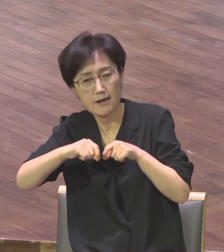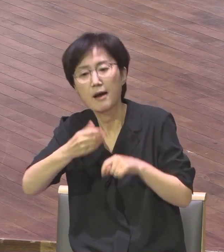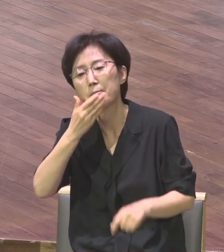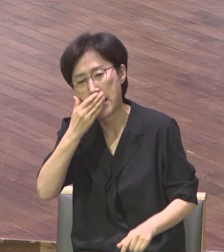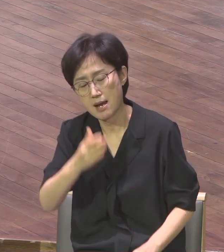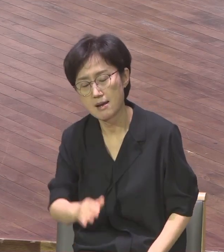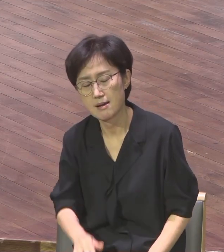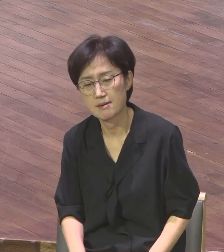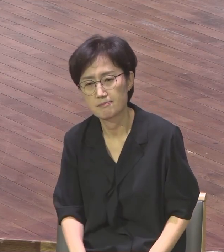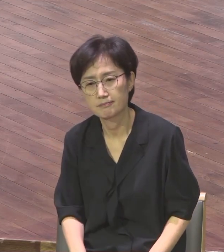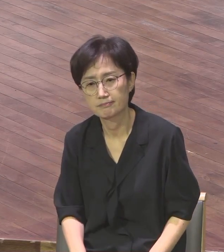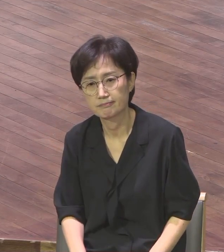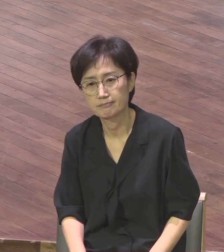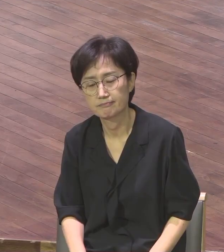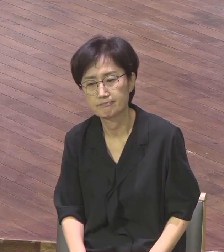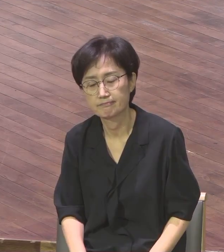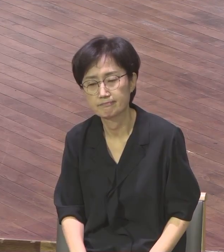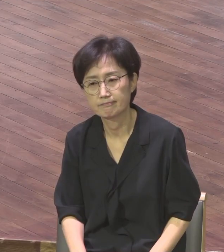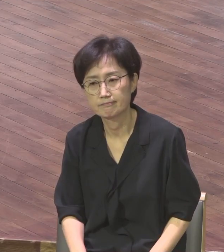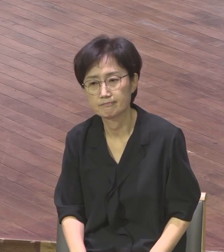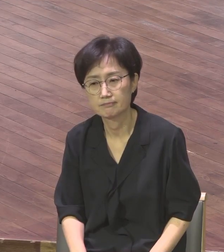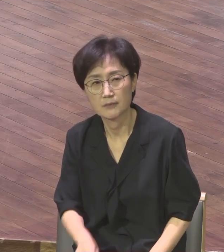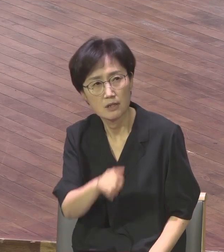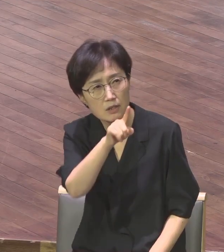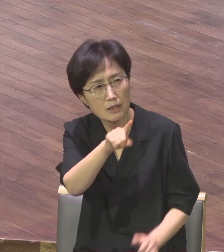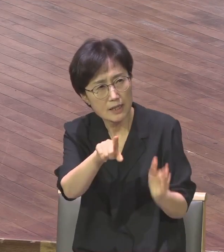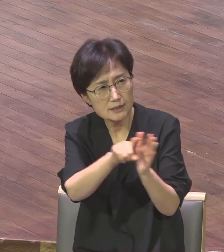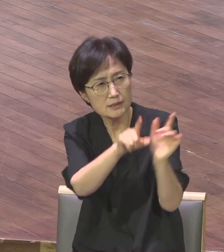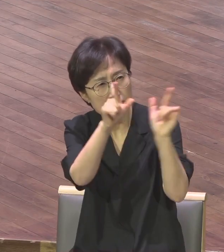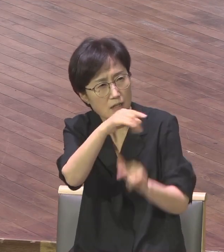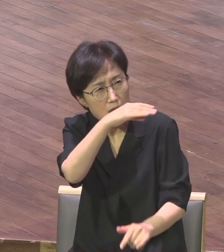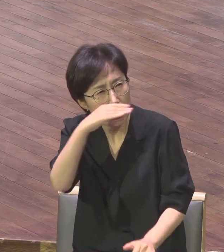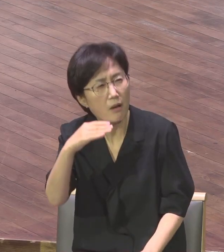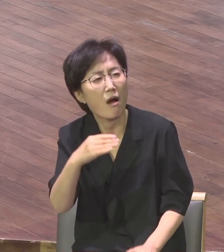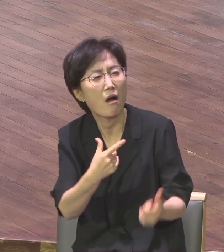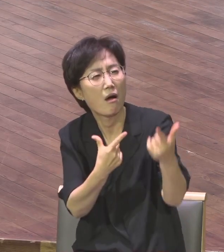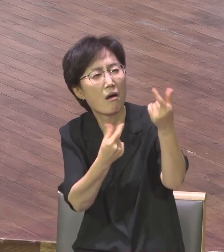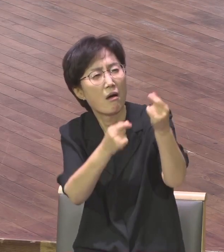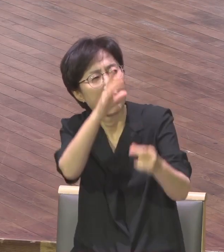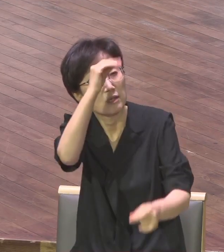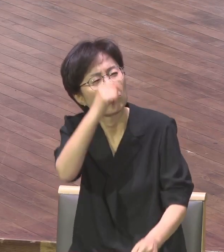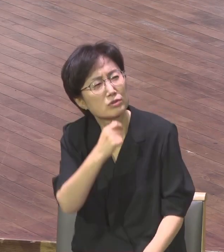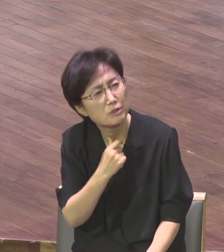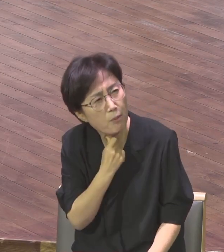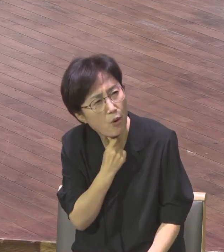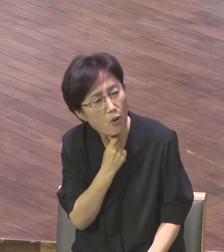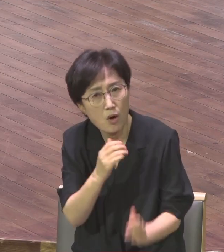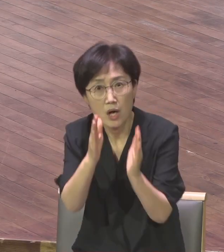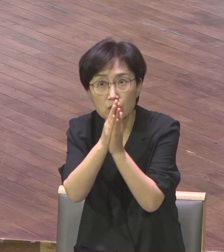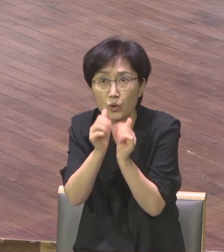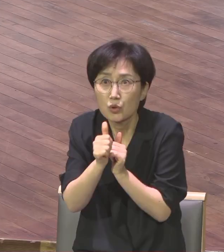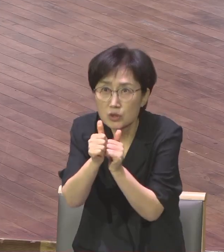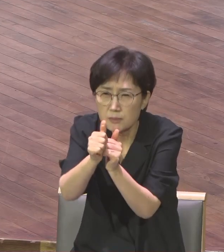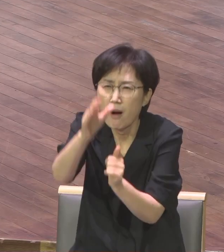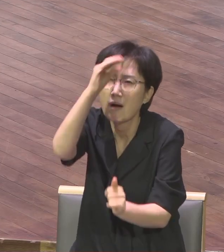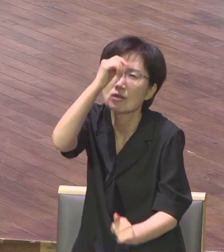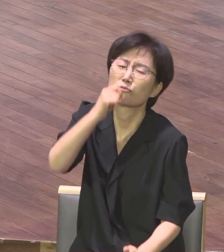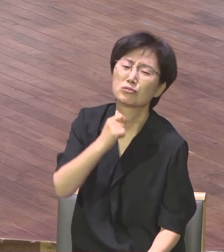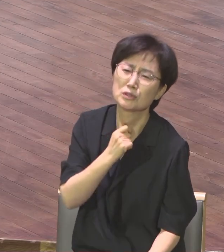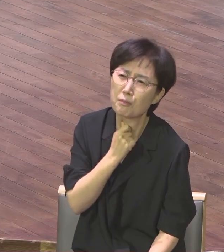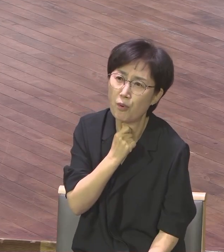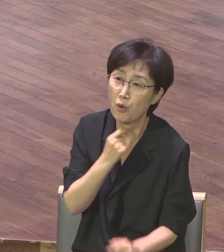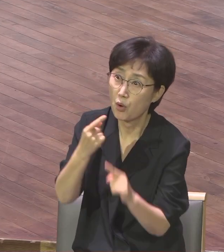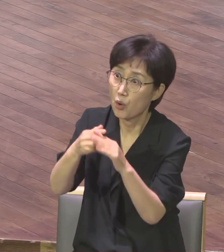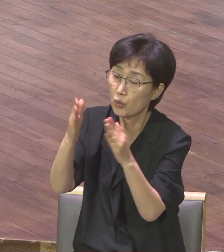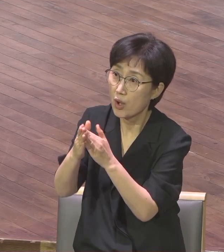그렇구나. 저렇게 신앙생활 해야 되구나. 저렇게 기도해야 되겠구나. 저렇게 성경 읽어야 되겠구나. 저렇게